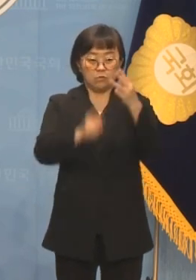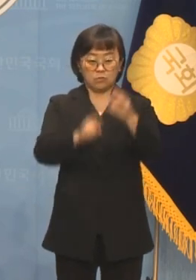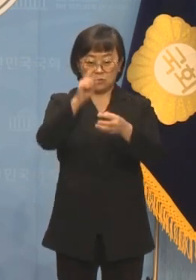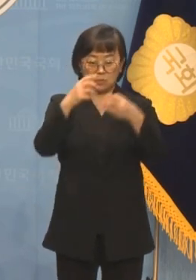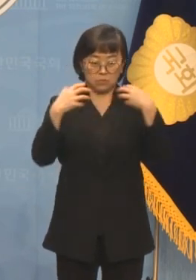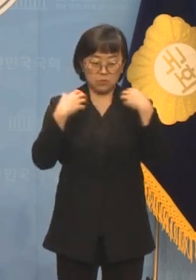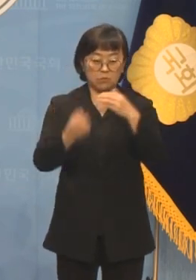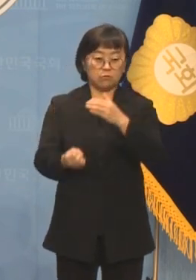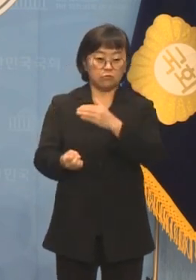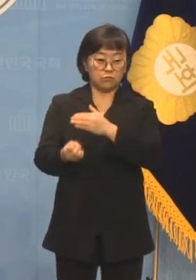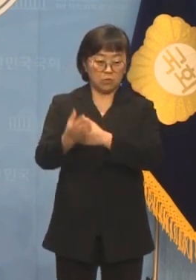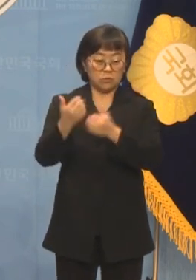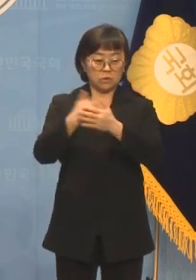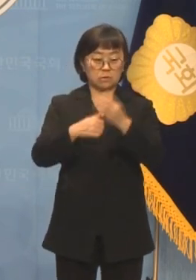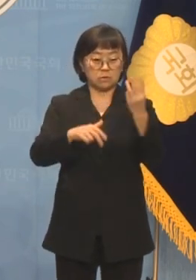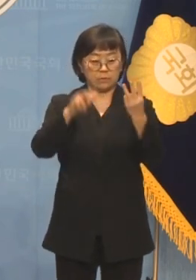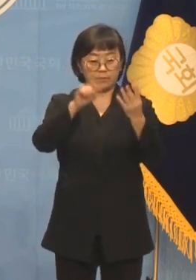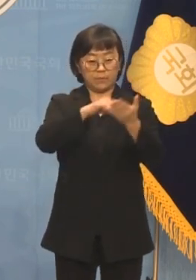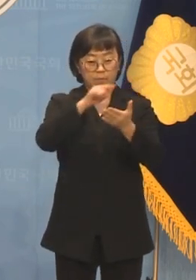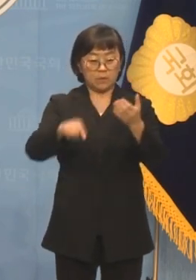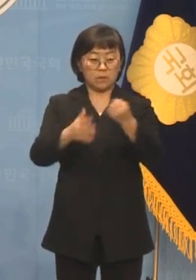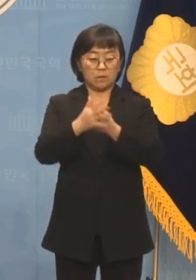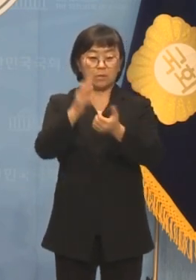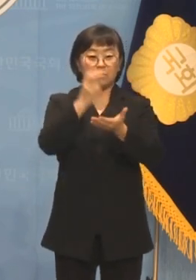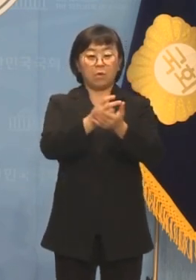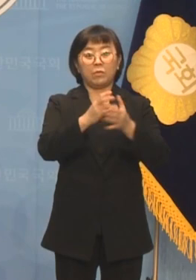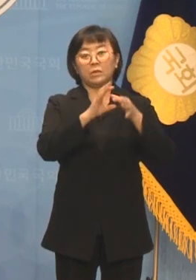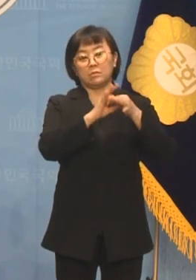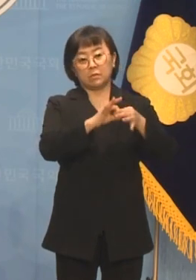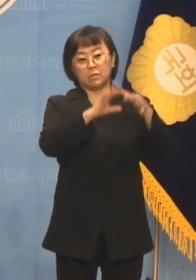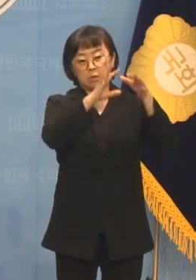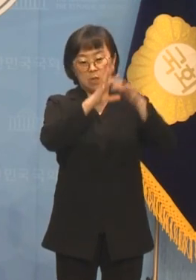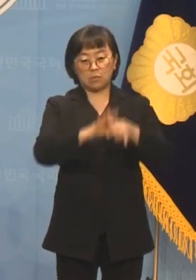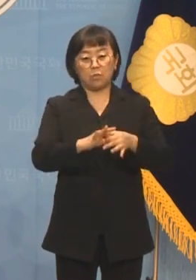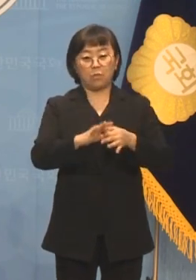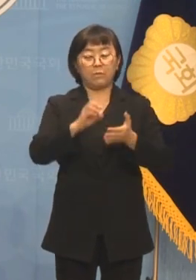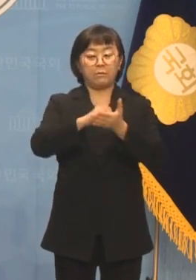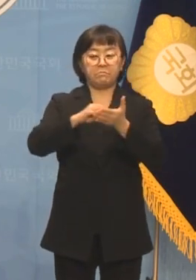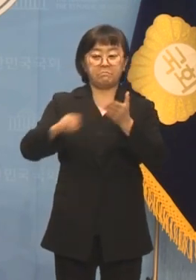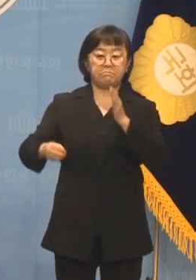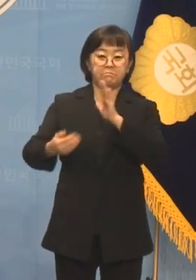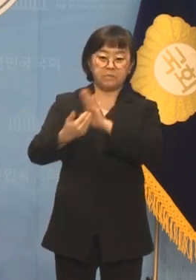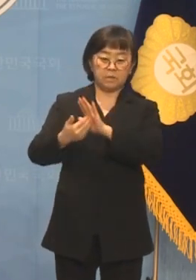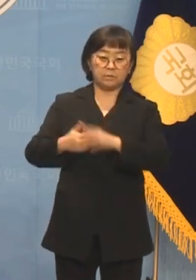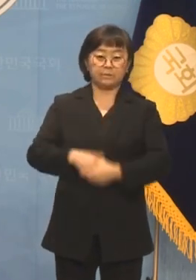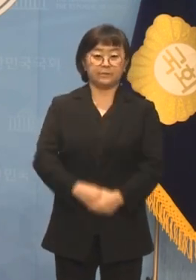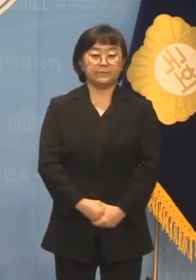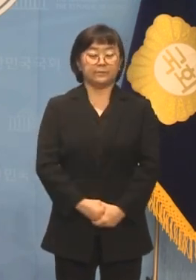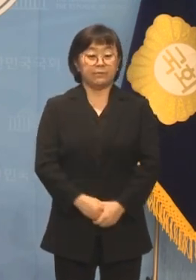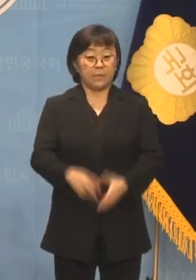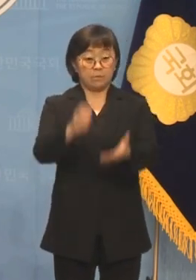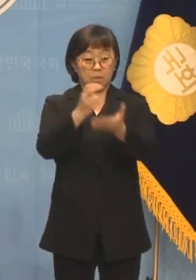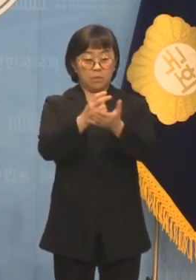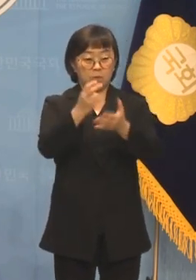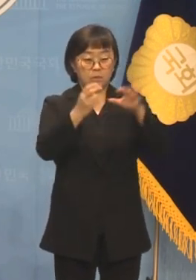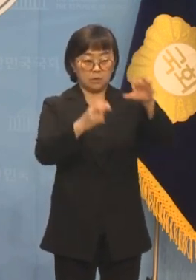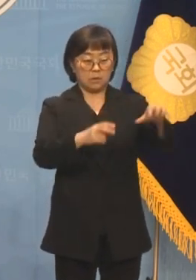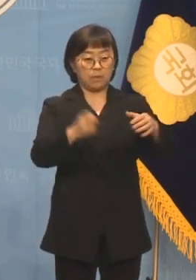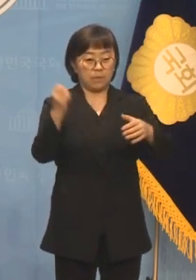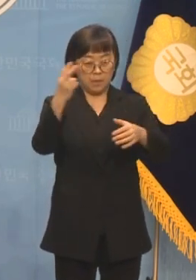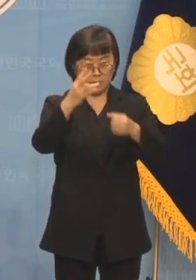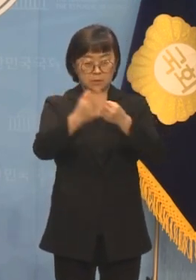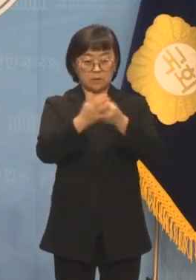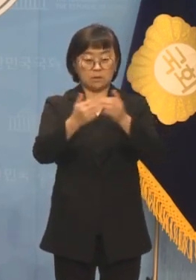정부의 굴욕적인 제3자 배상안이 법원에 의해서 계속 배척되고 있습니다. 법원이 다시 한번 정부를